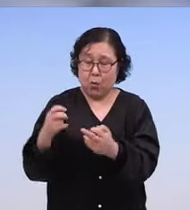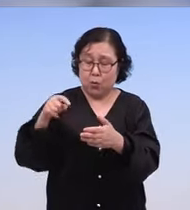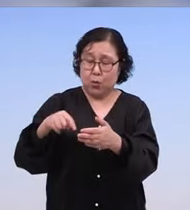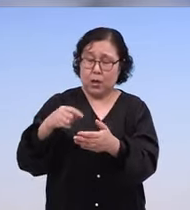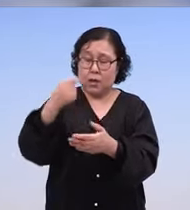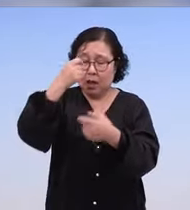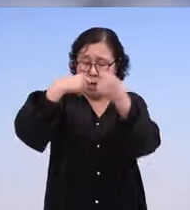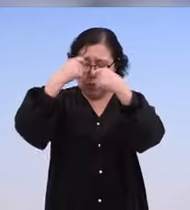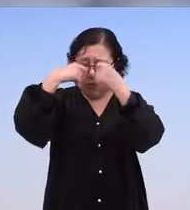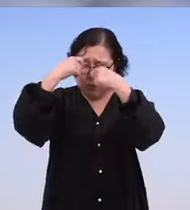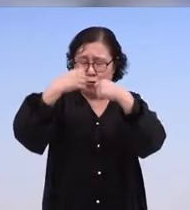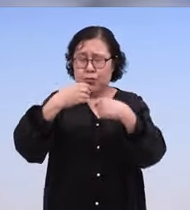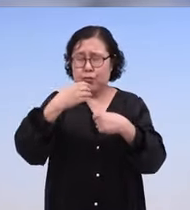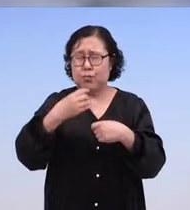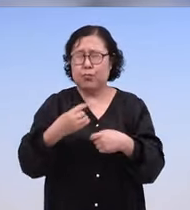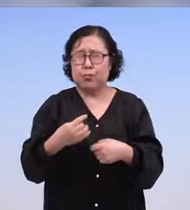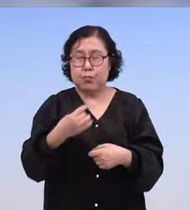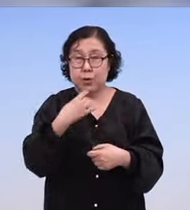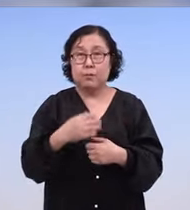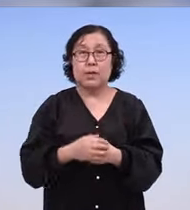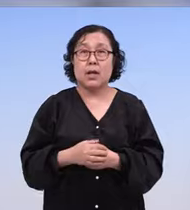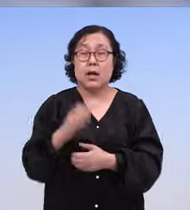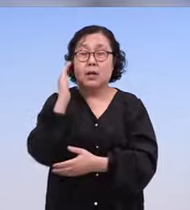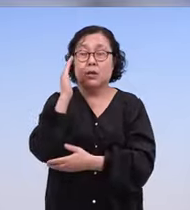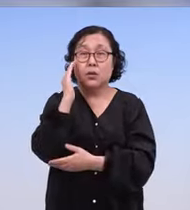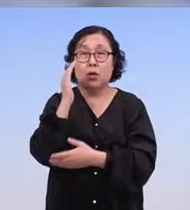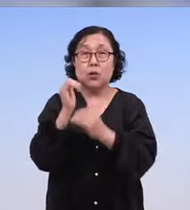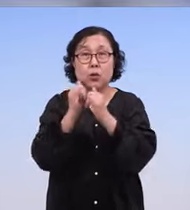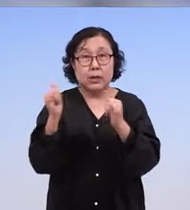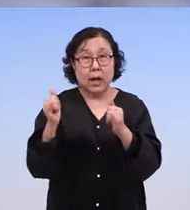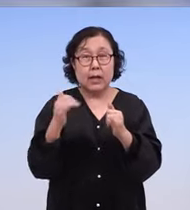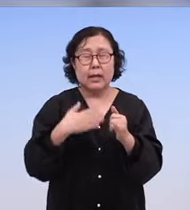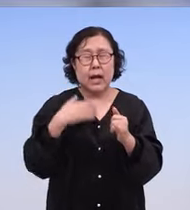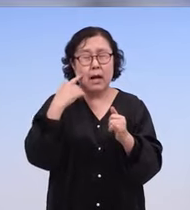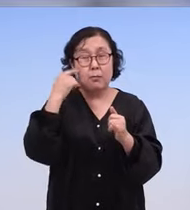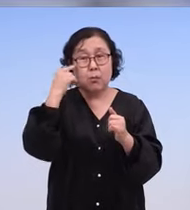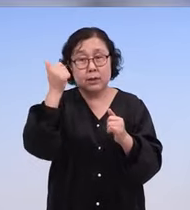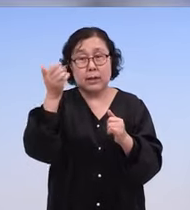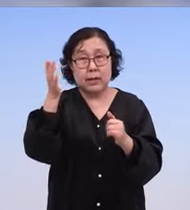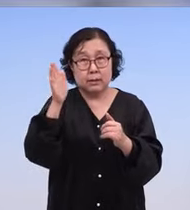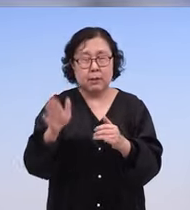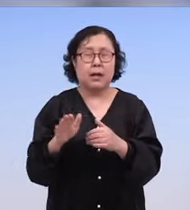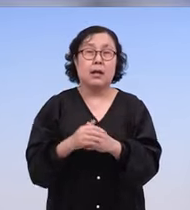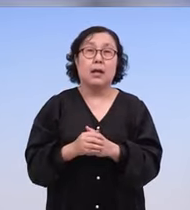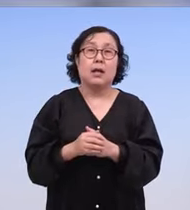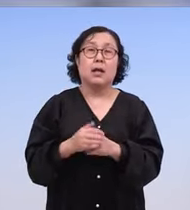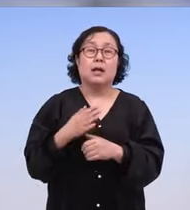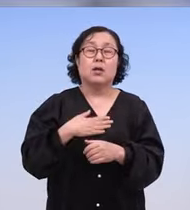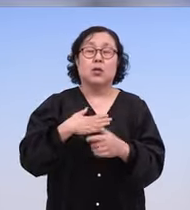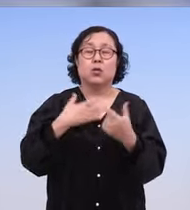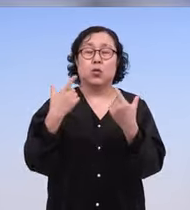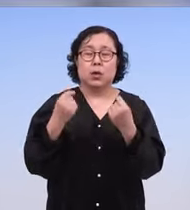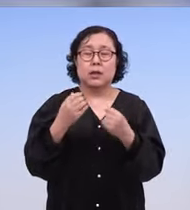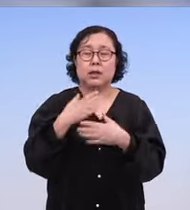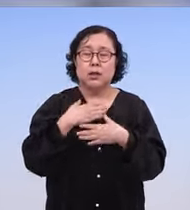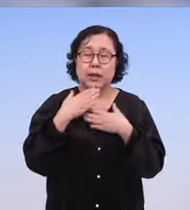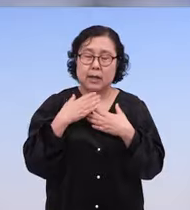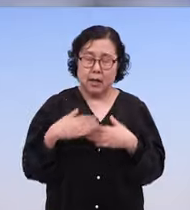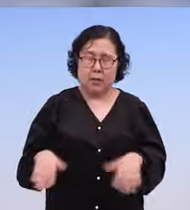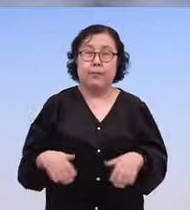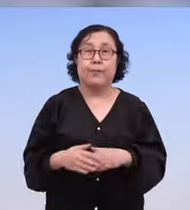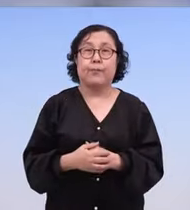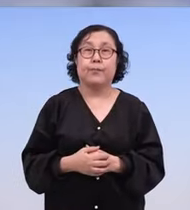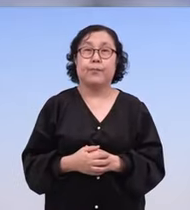인생입니다. 제가 고백하잖아요. 설교자지만 목사지만 저 역시도 똑같이